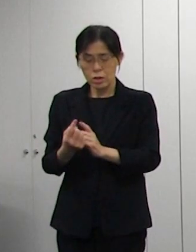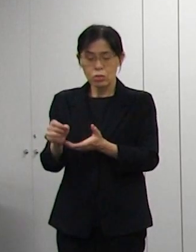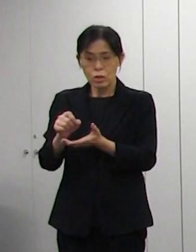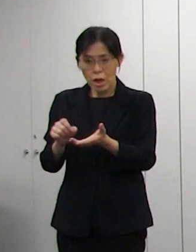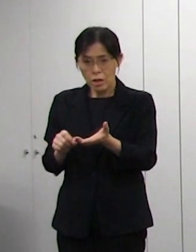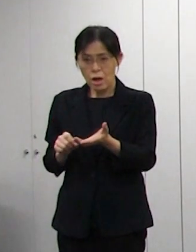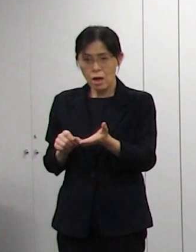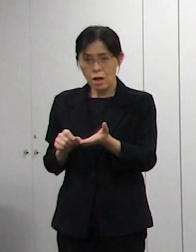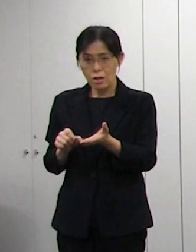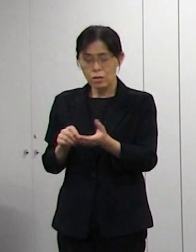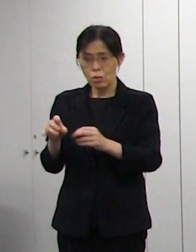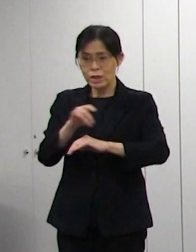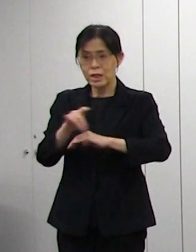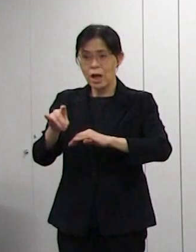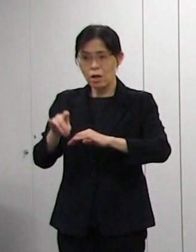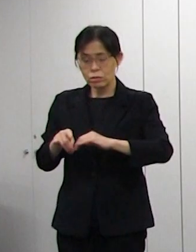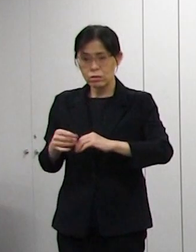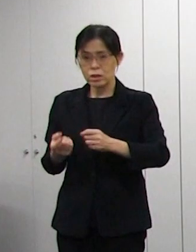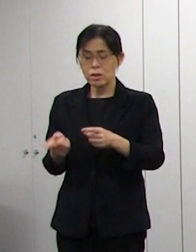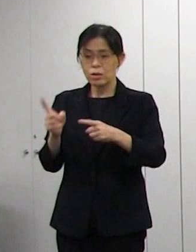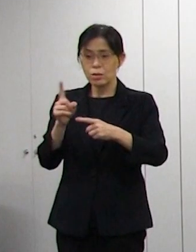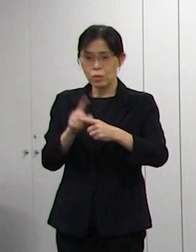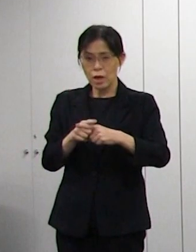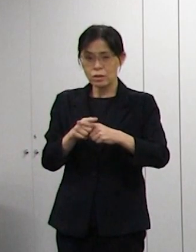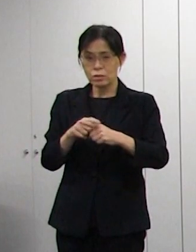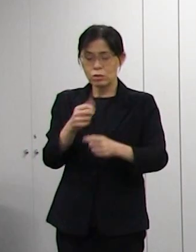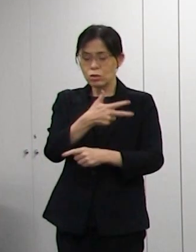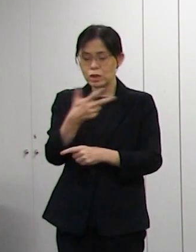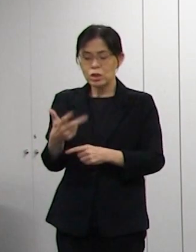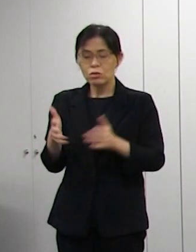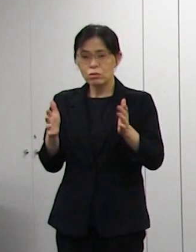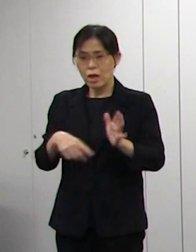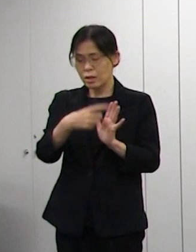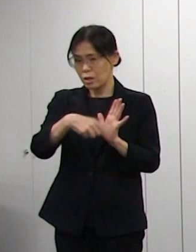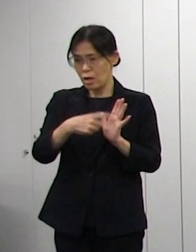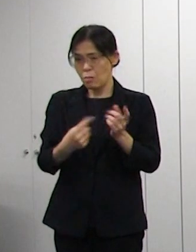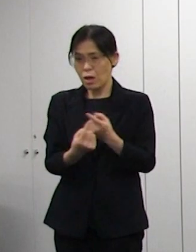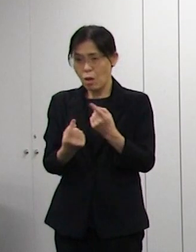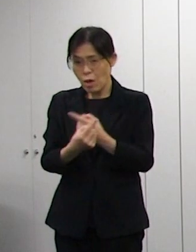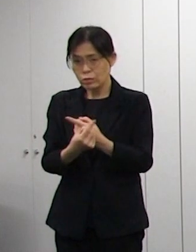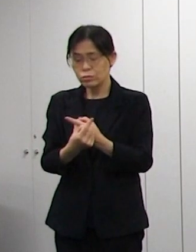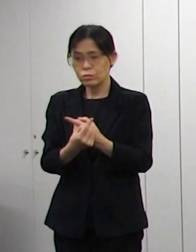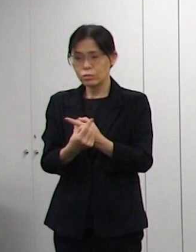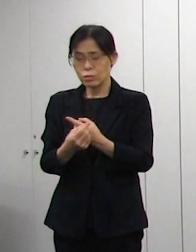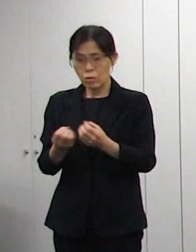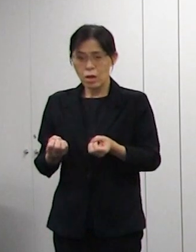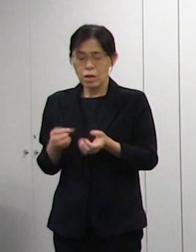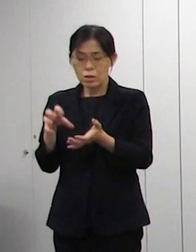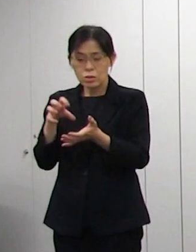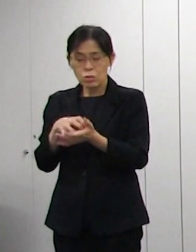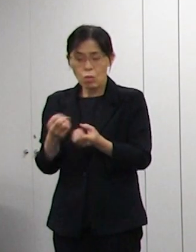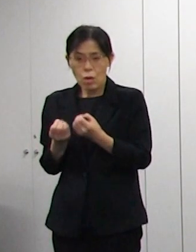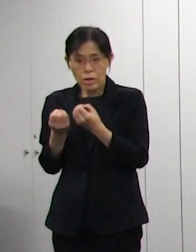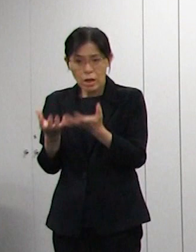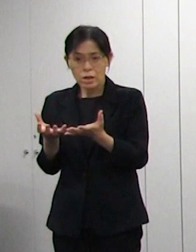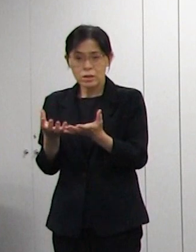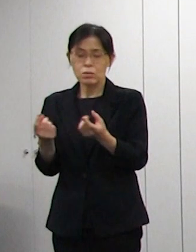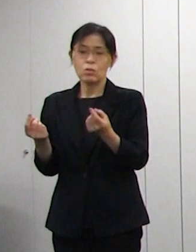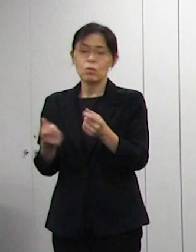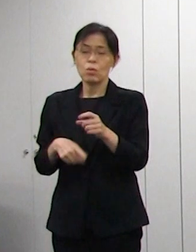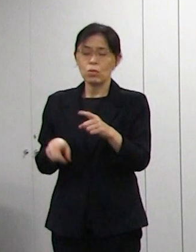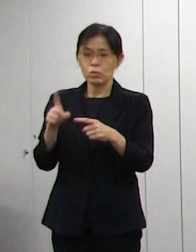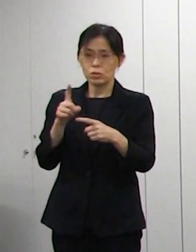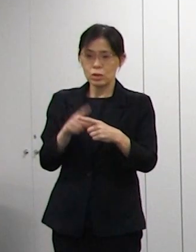に週替わりお題単価や新たな賞などを追加し、6月14日